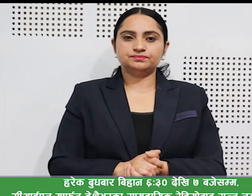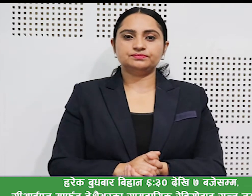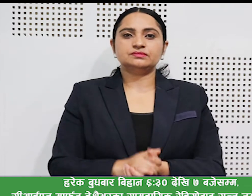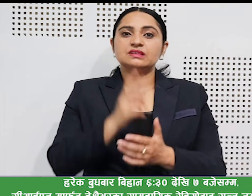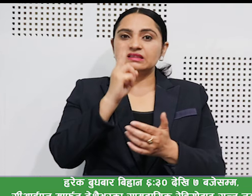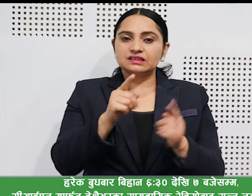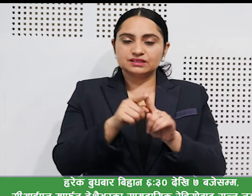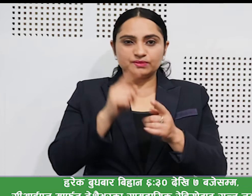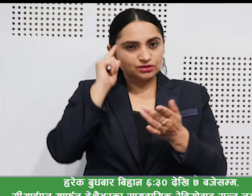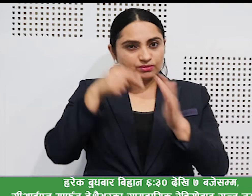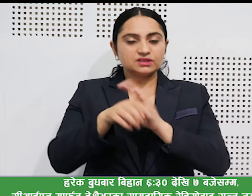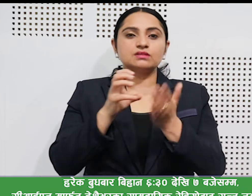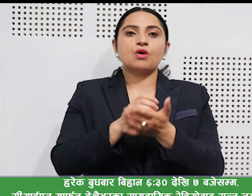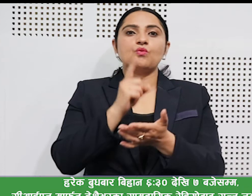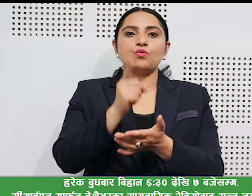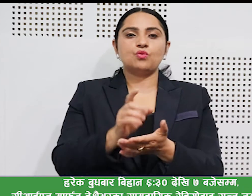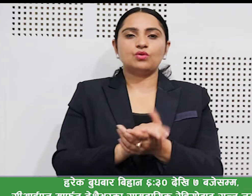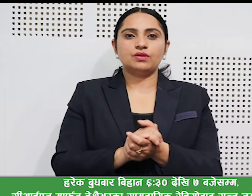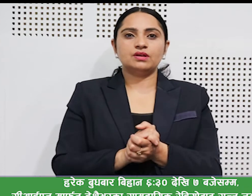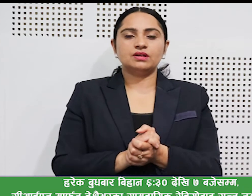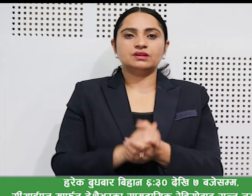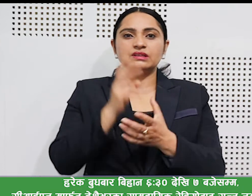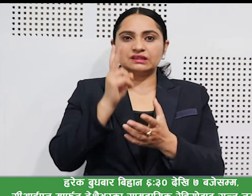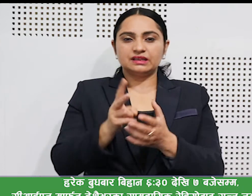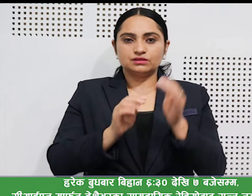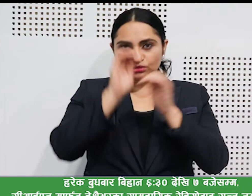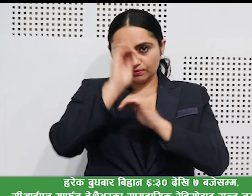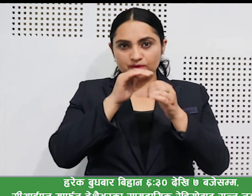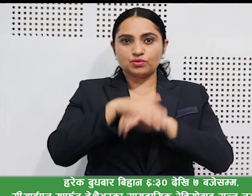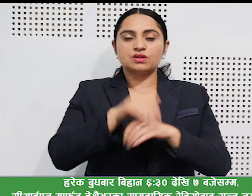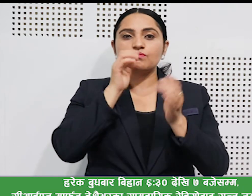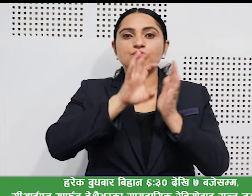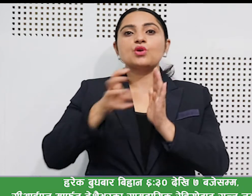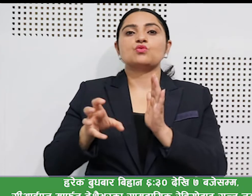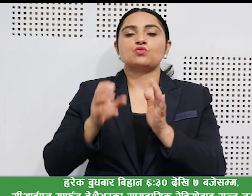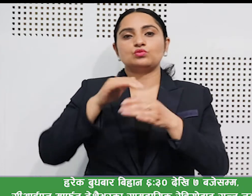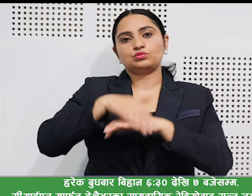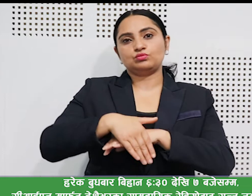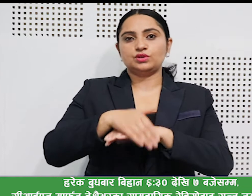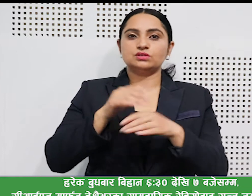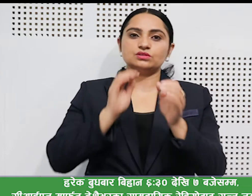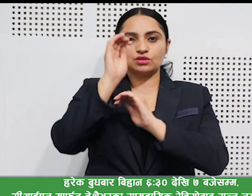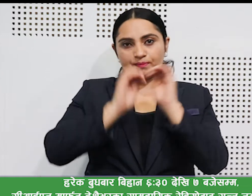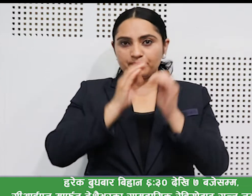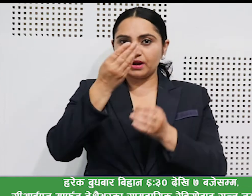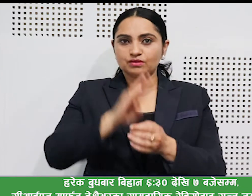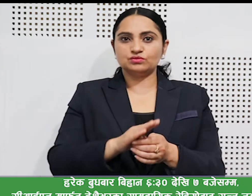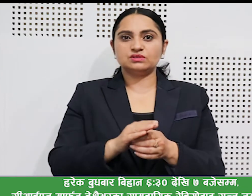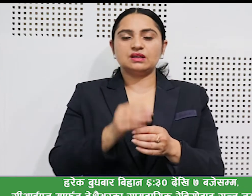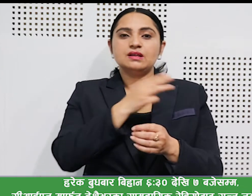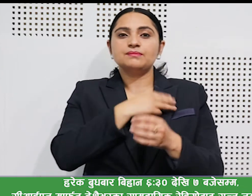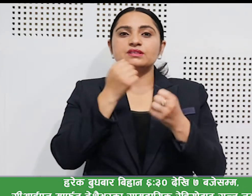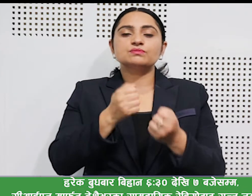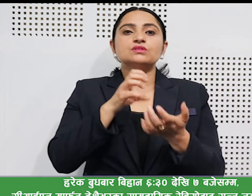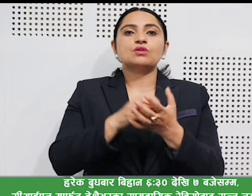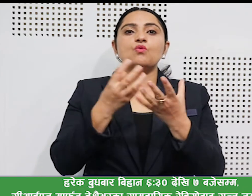त्यसै पनि संवेदनशील ठाउँ नै हुन्। त्यसले त्यहाँ यो सम्भावना बढी पहिरोहरूको बढी सम्भावना हुन्छ। पातलो बस्ती भएको हुनाले